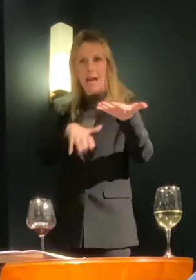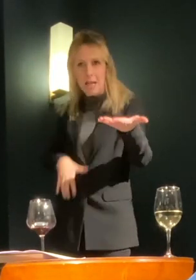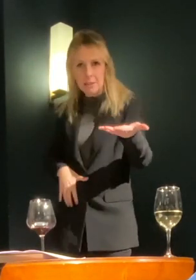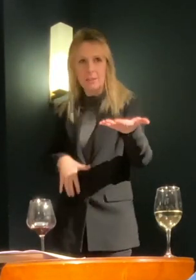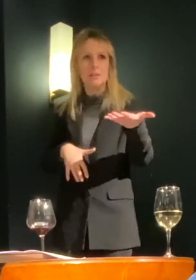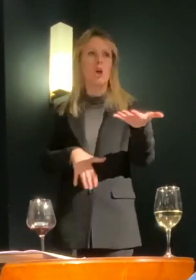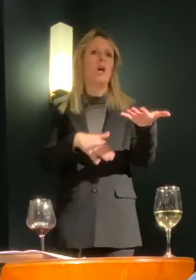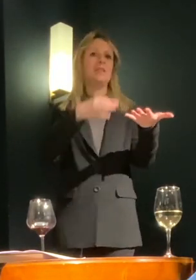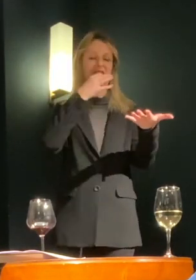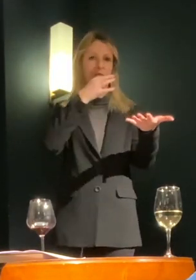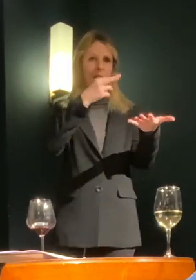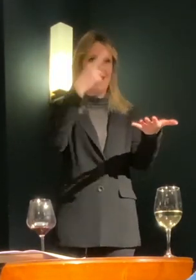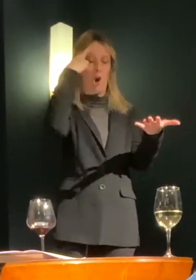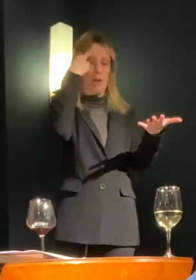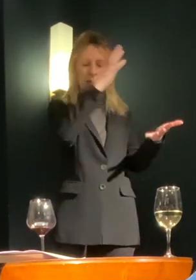scatola e dici: